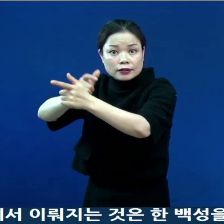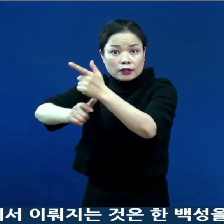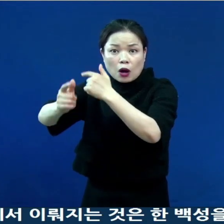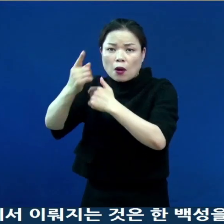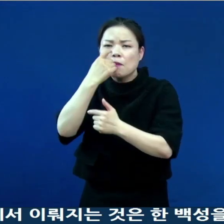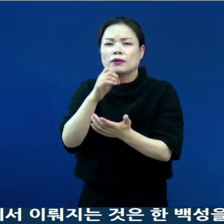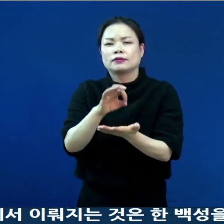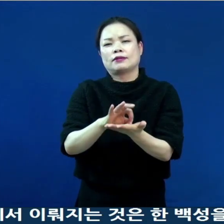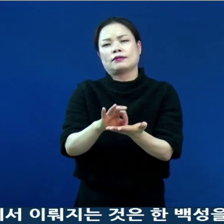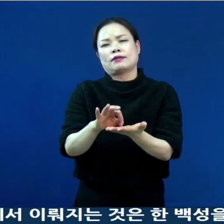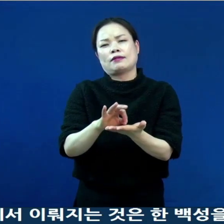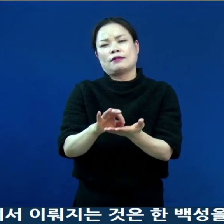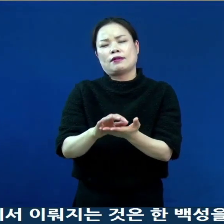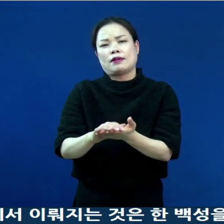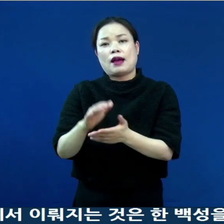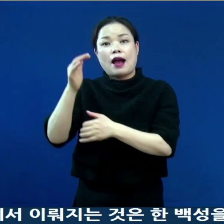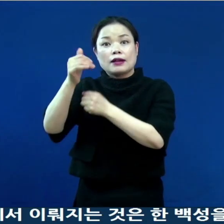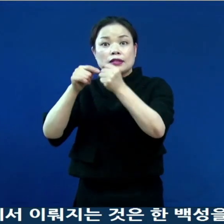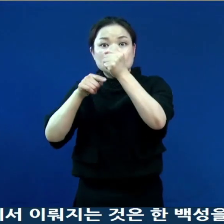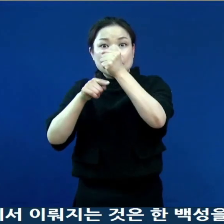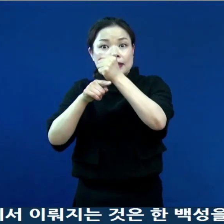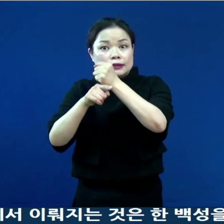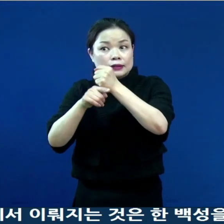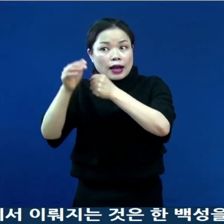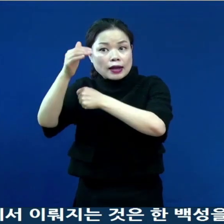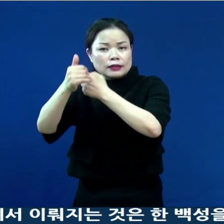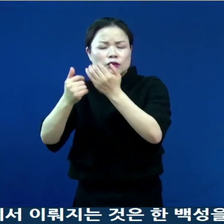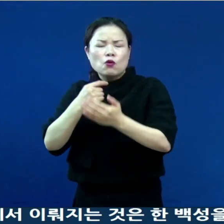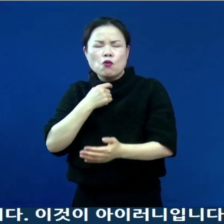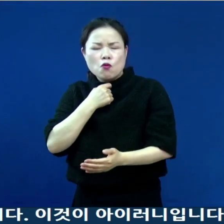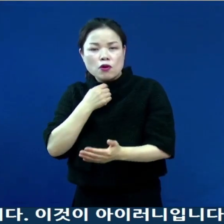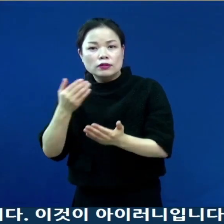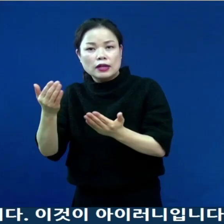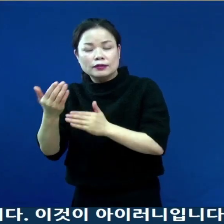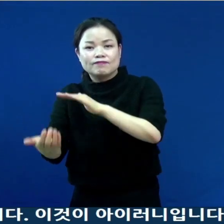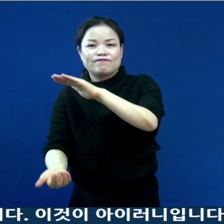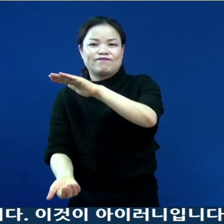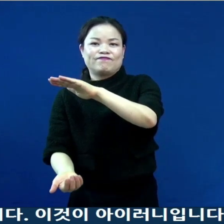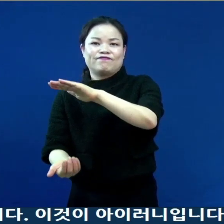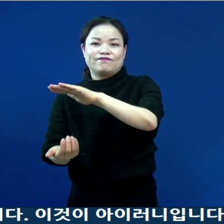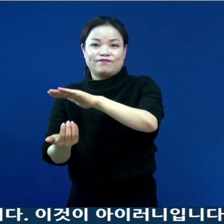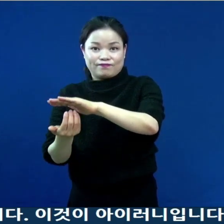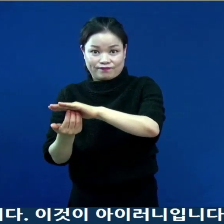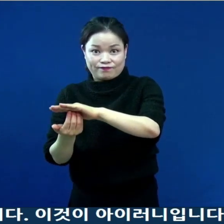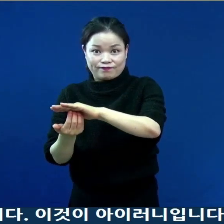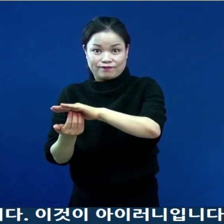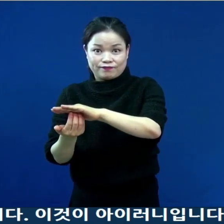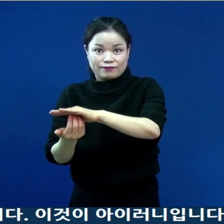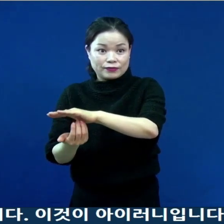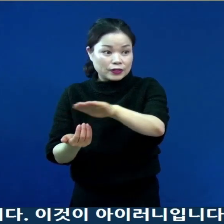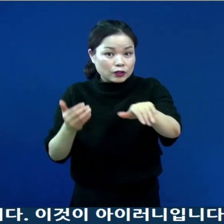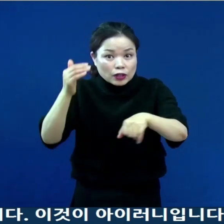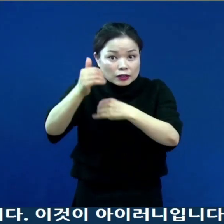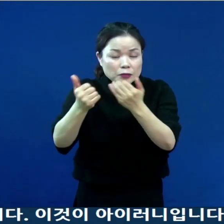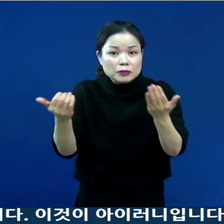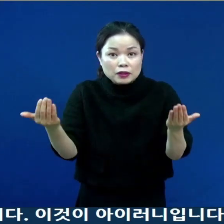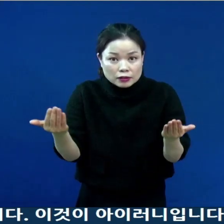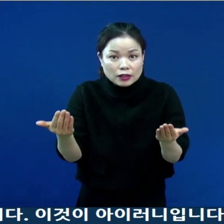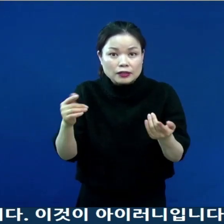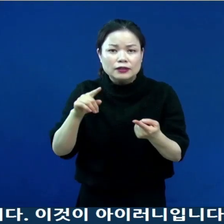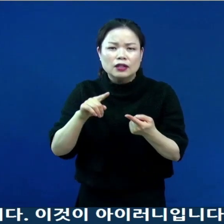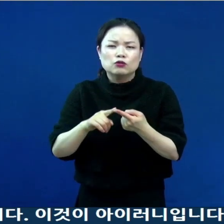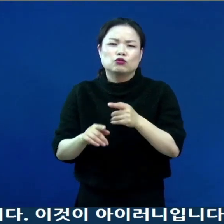멋지게 사용하셔서 하나님의 뜻을, 하나님이 하시고자 하는 일을 이루어간다. 여러분, 이렇게 하나님이 역사하시는